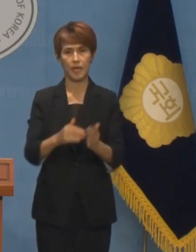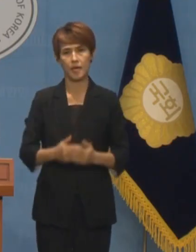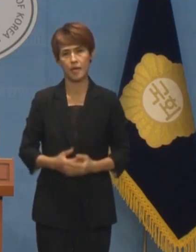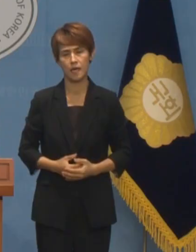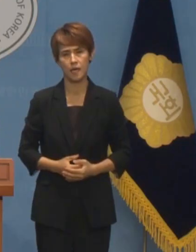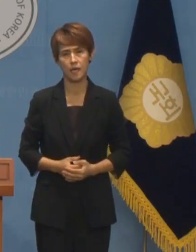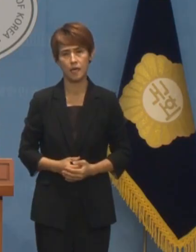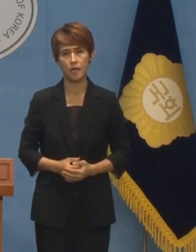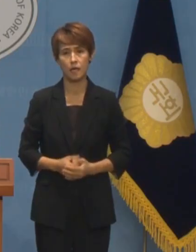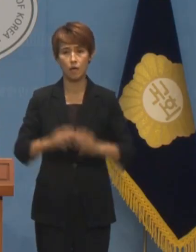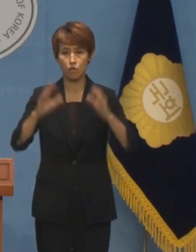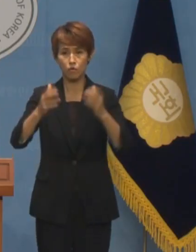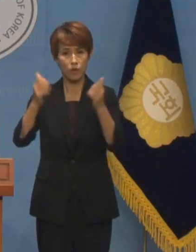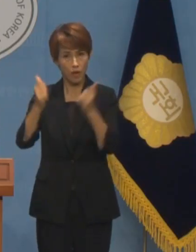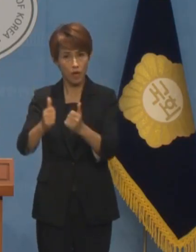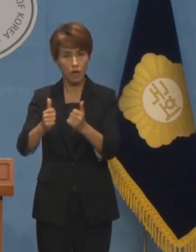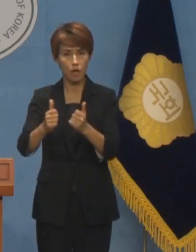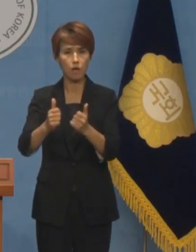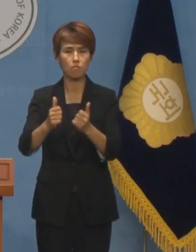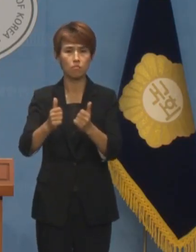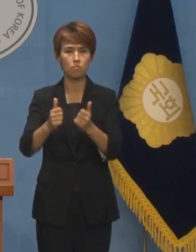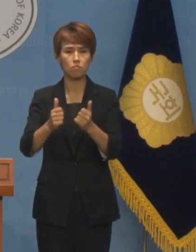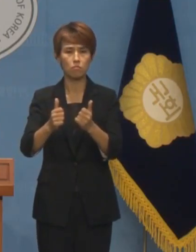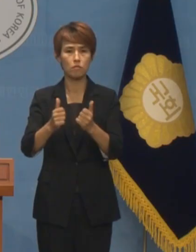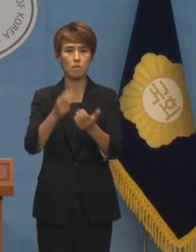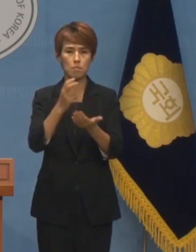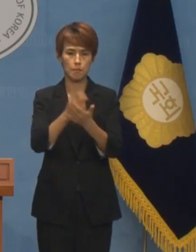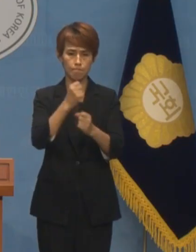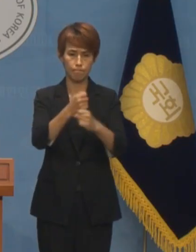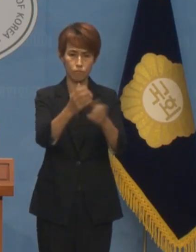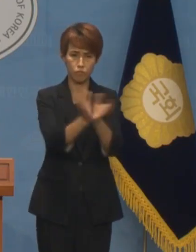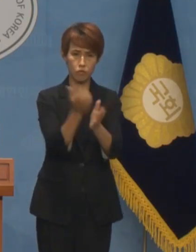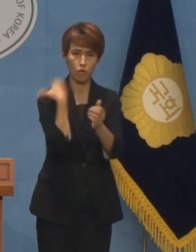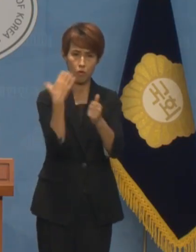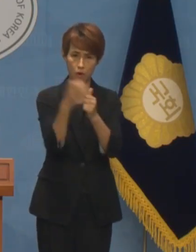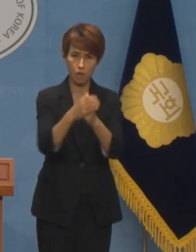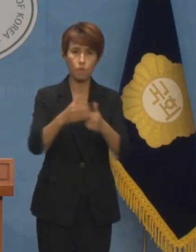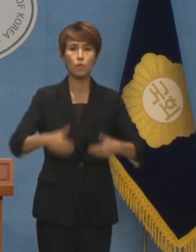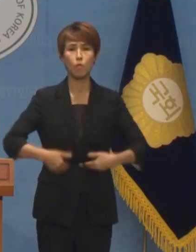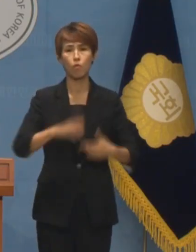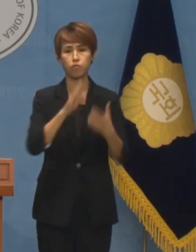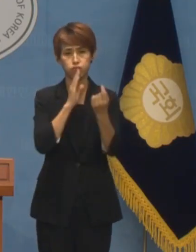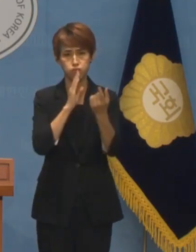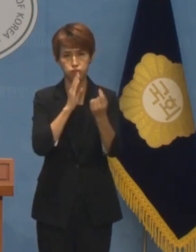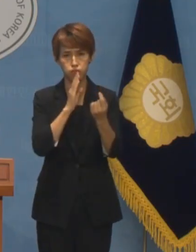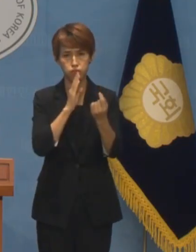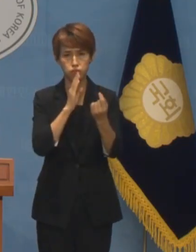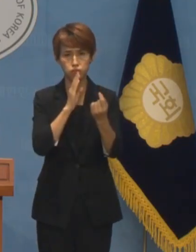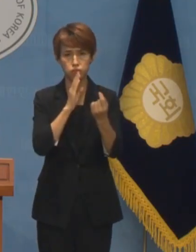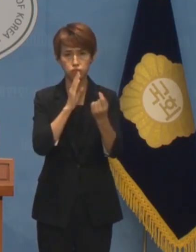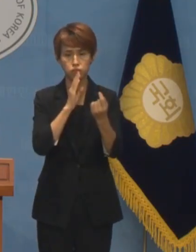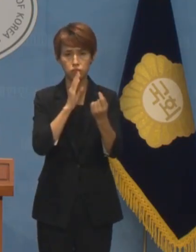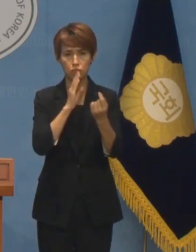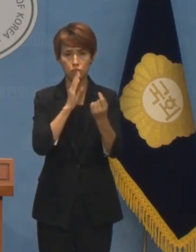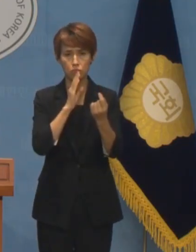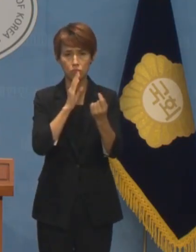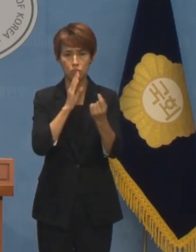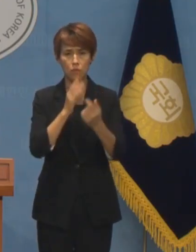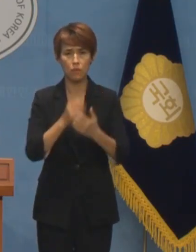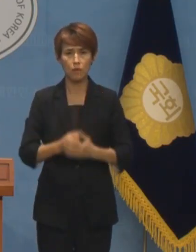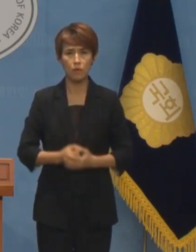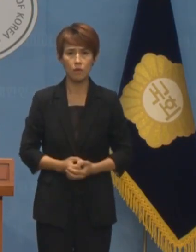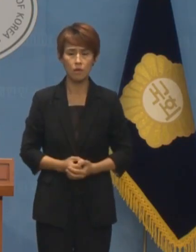처리했습니다. 국회가 입법부 역할을 제대로 해야 한다는 최소한의 소명의식을 가지고